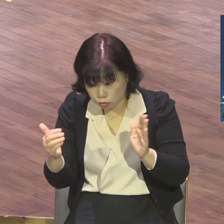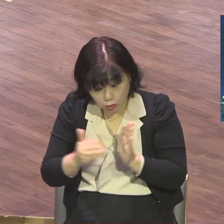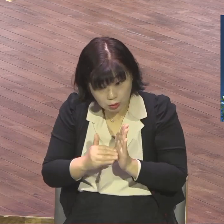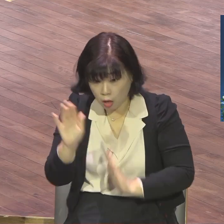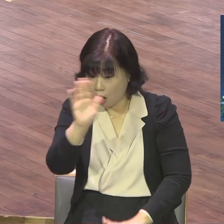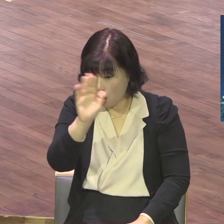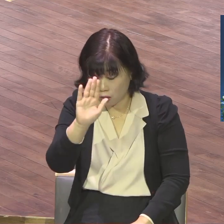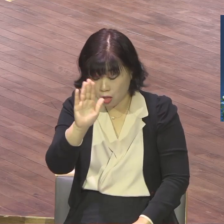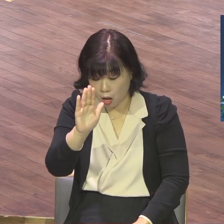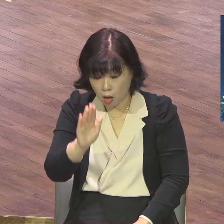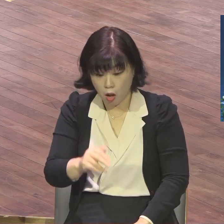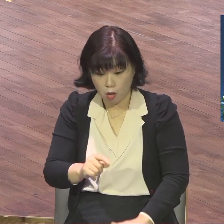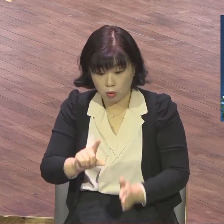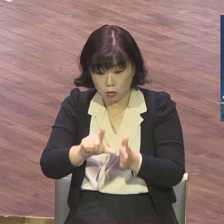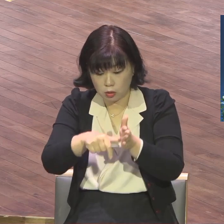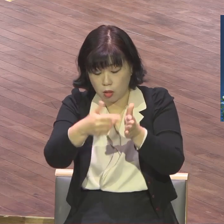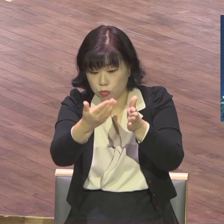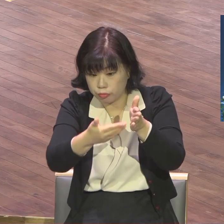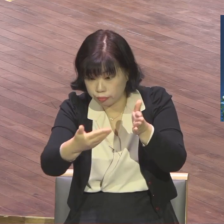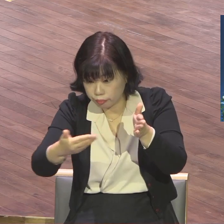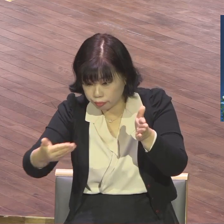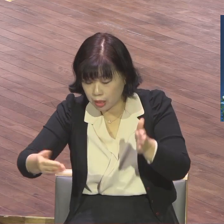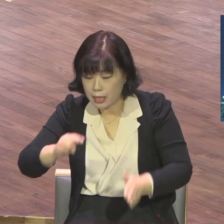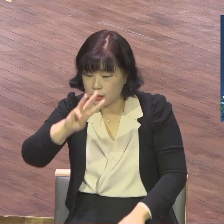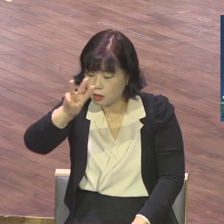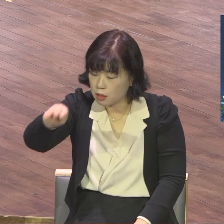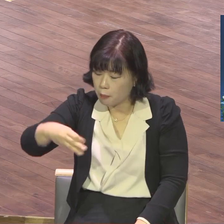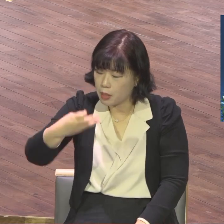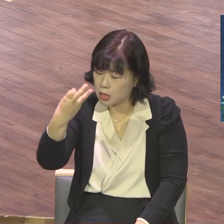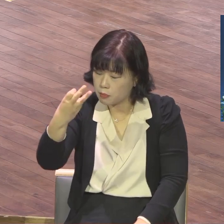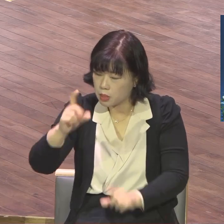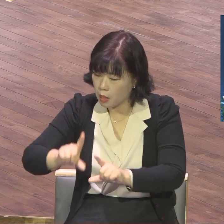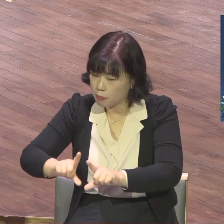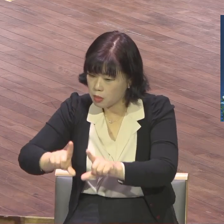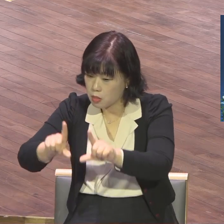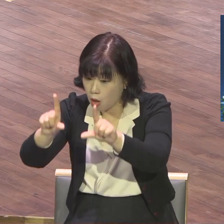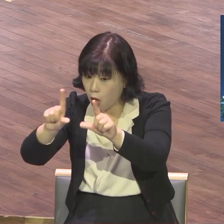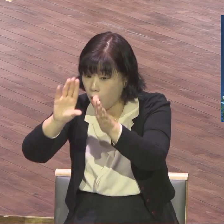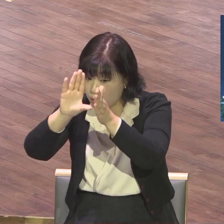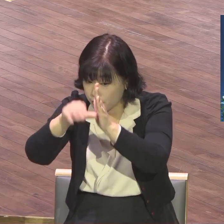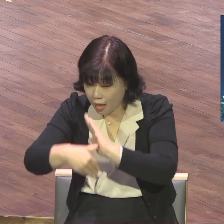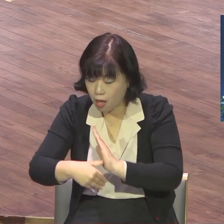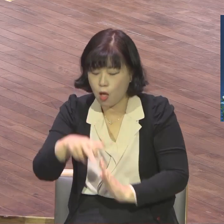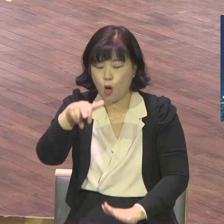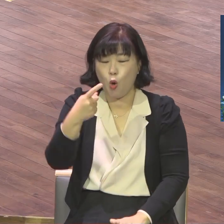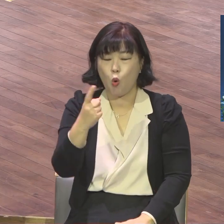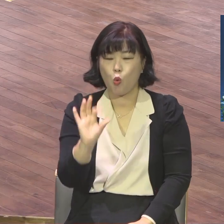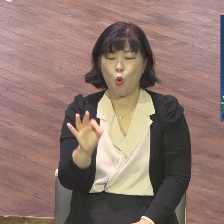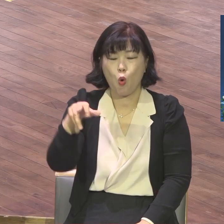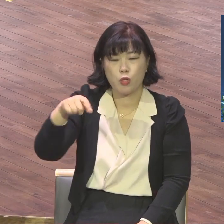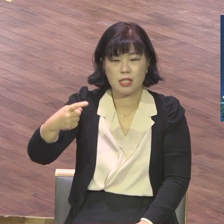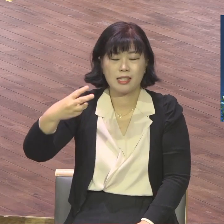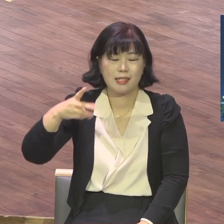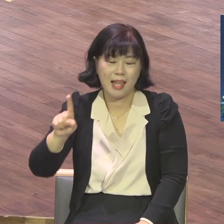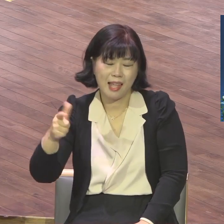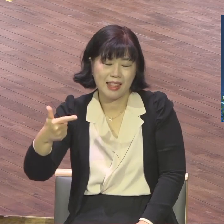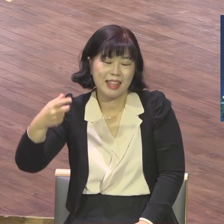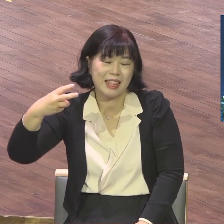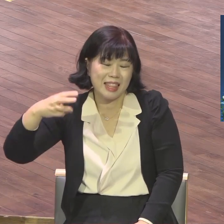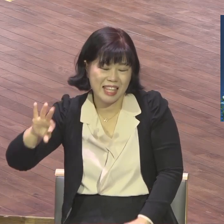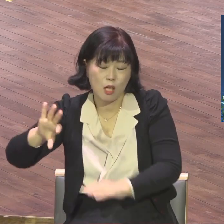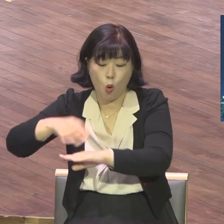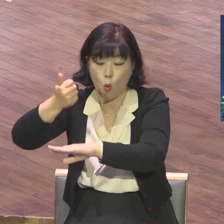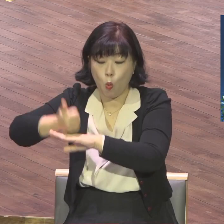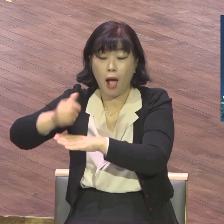313년 콘스탄틴 황제에 의해서 로마를 기독교 국가로 선포합니다. 313년